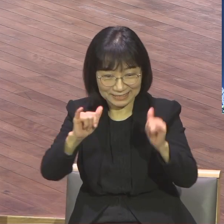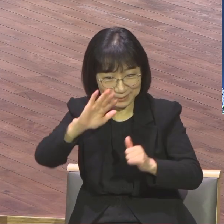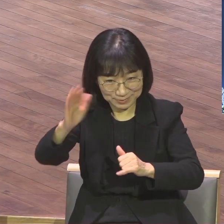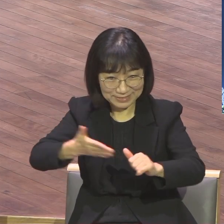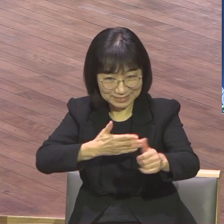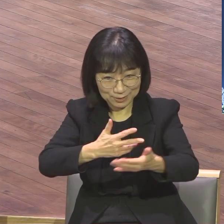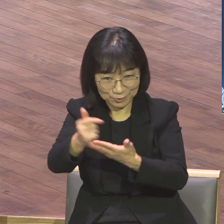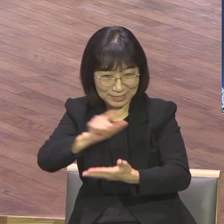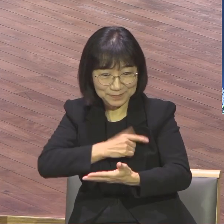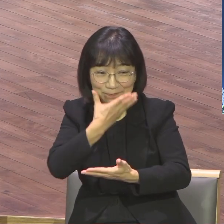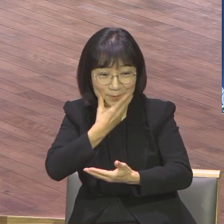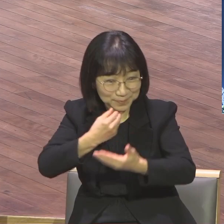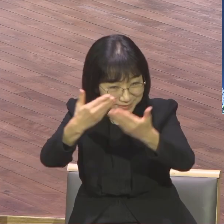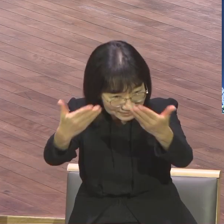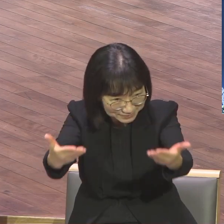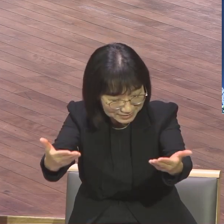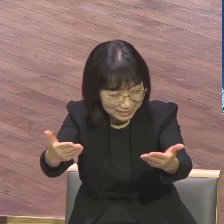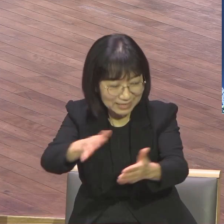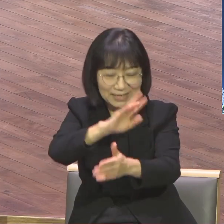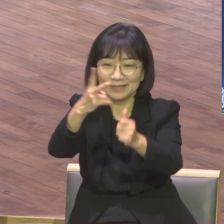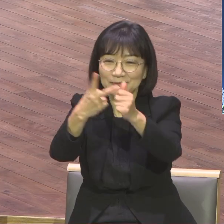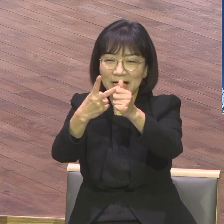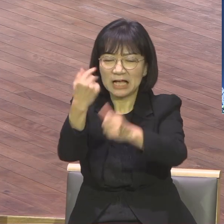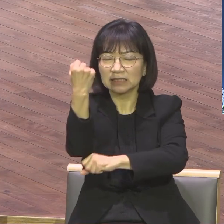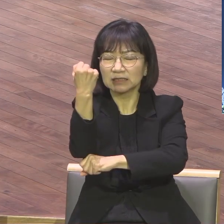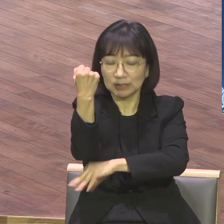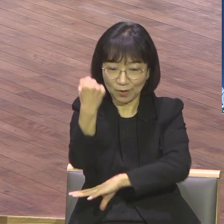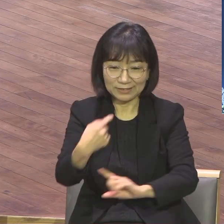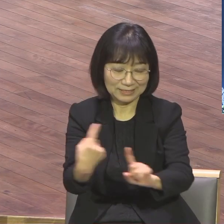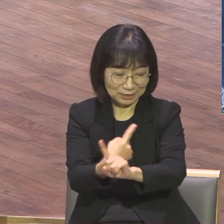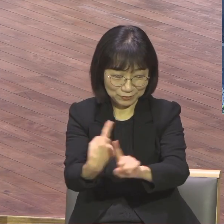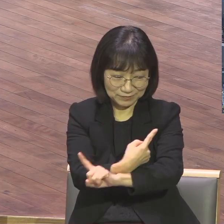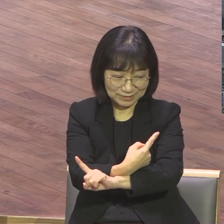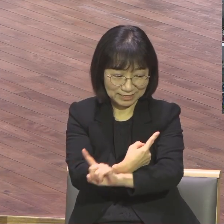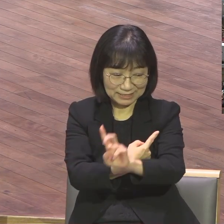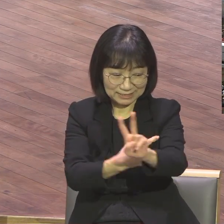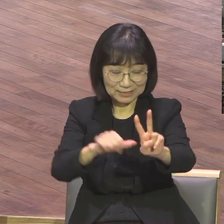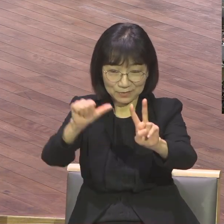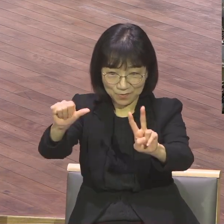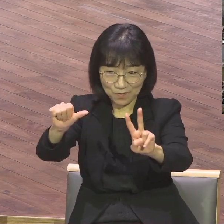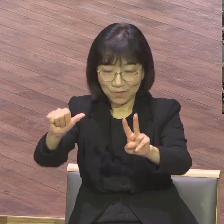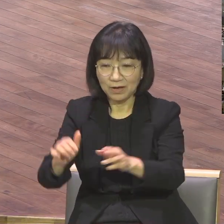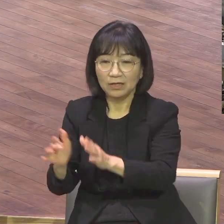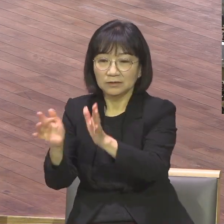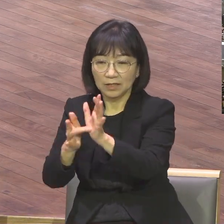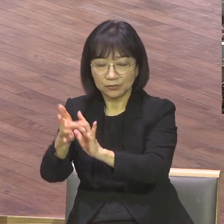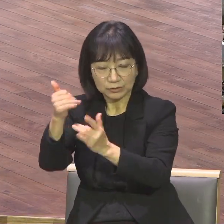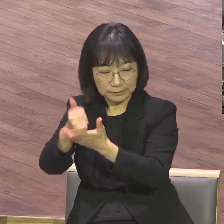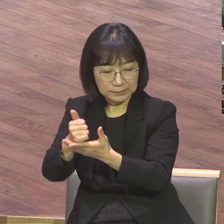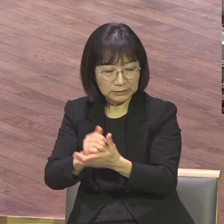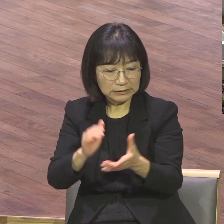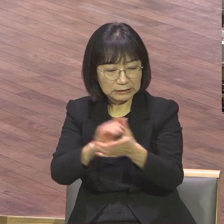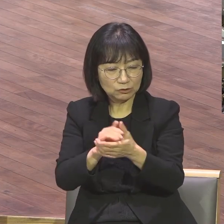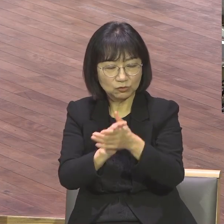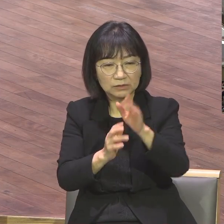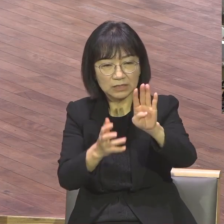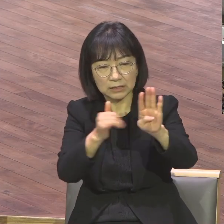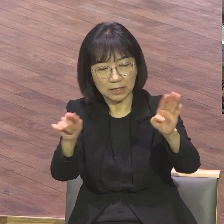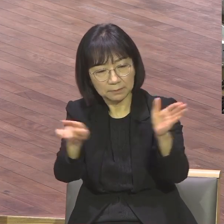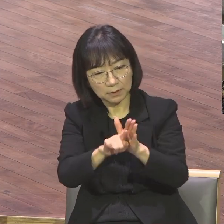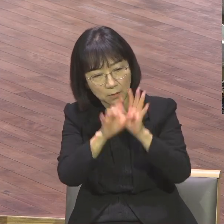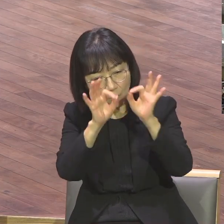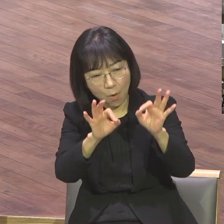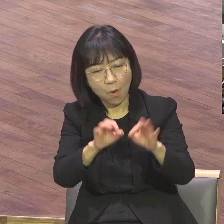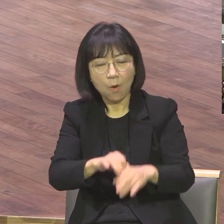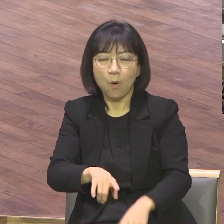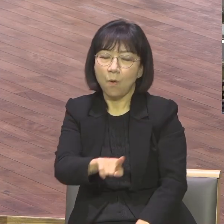축복합니다. 두 번째로 근원적인 치유입니다. 5절입니다. 예수께서 그들의 믿음 보시고 정근병자에게